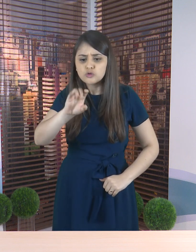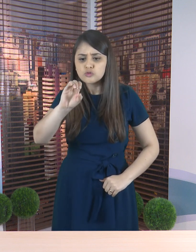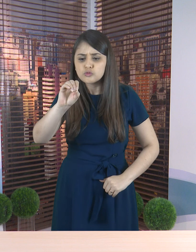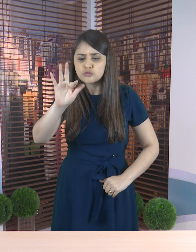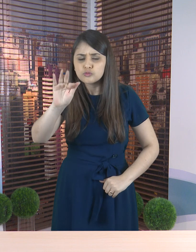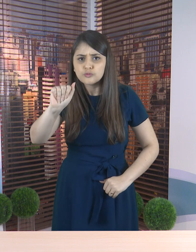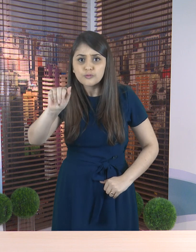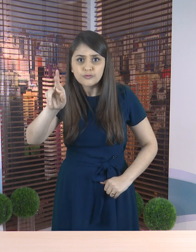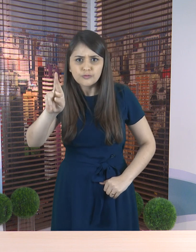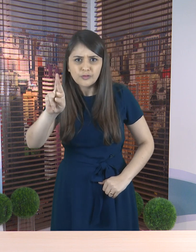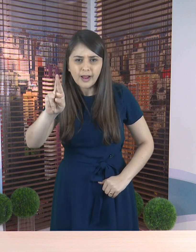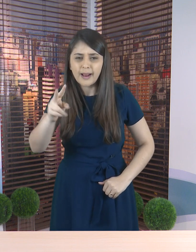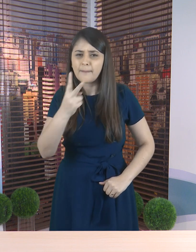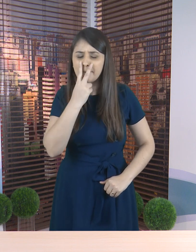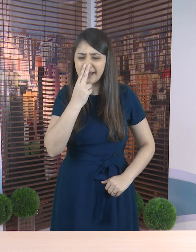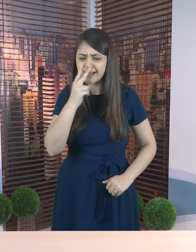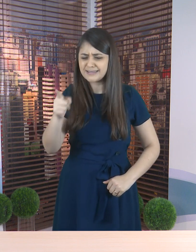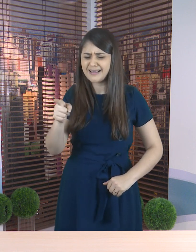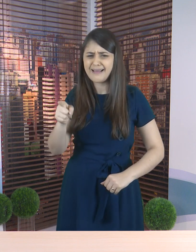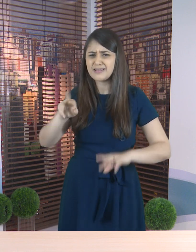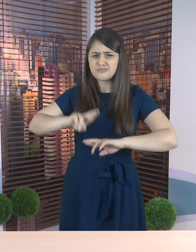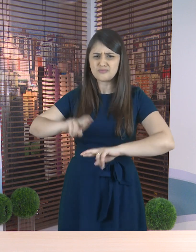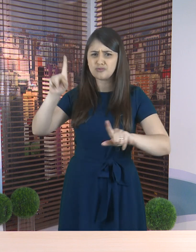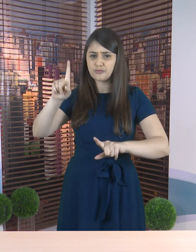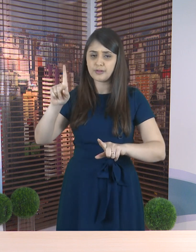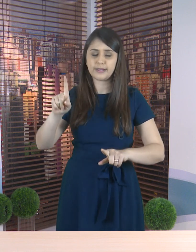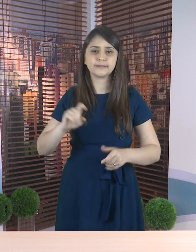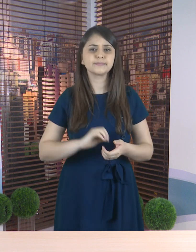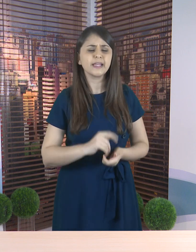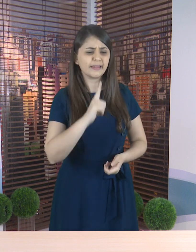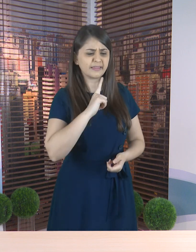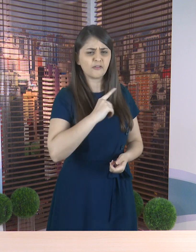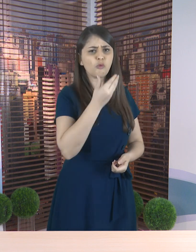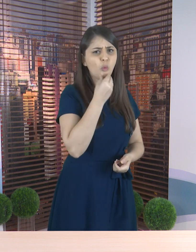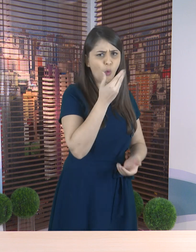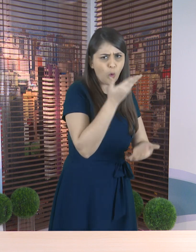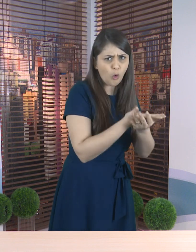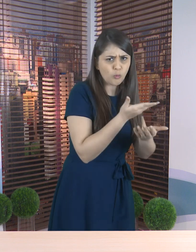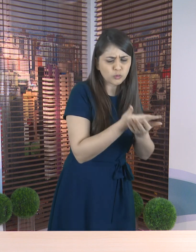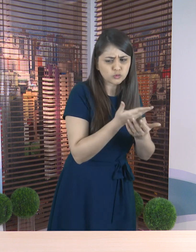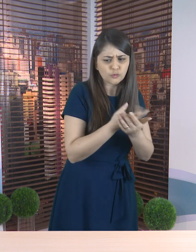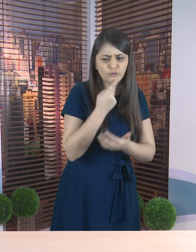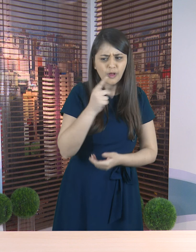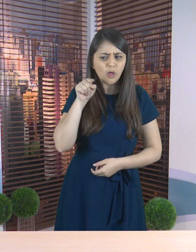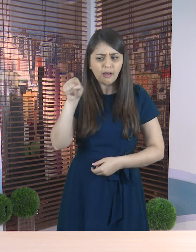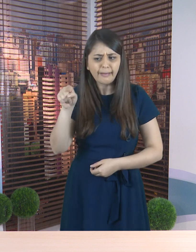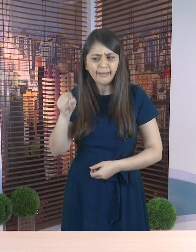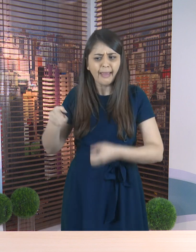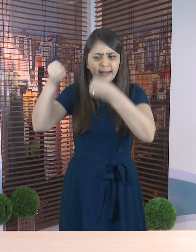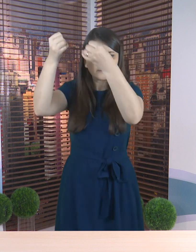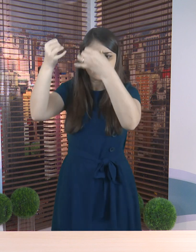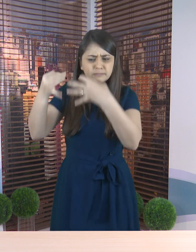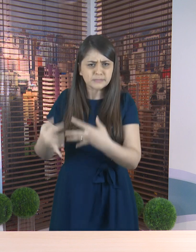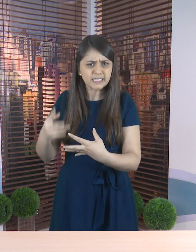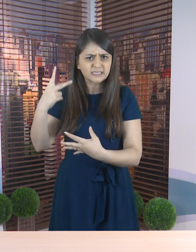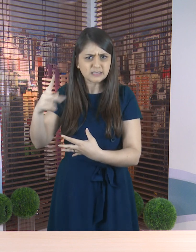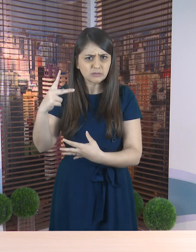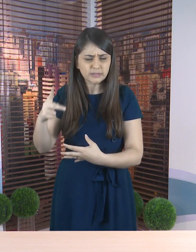ou seja, a teologia de Zofar é azeda e amarga. O texto bíblico deixa claro, Zofar